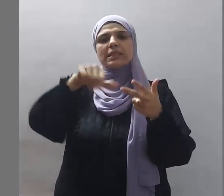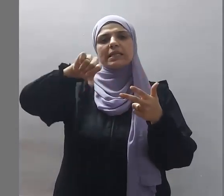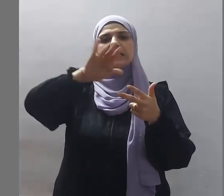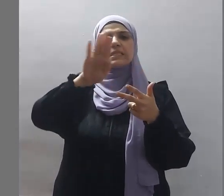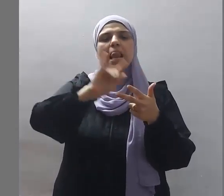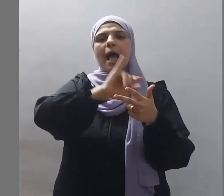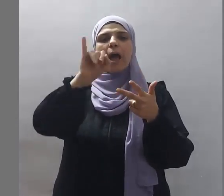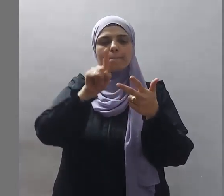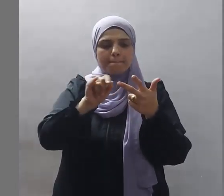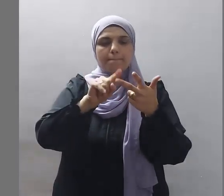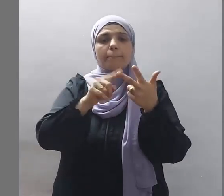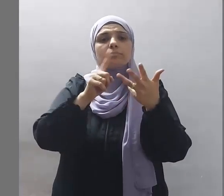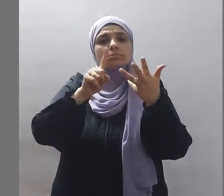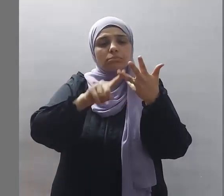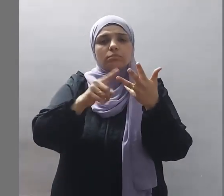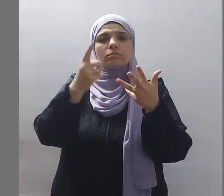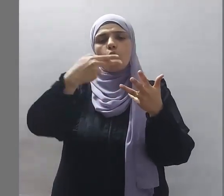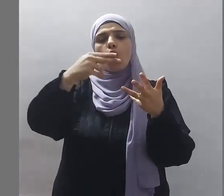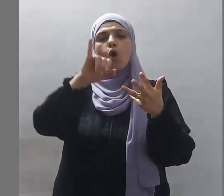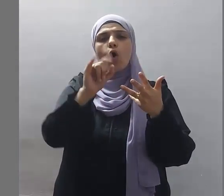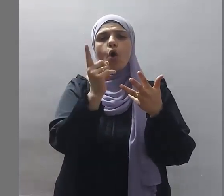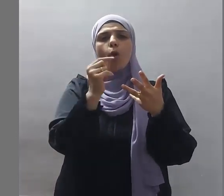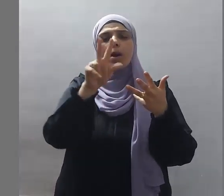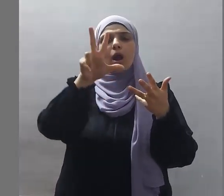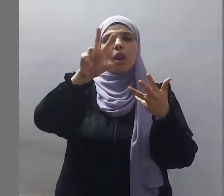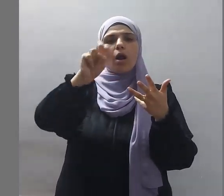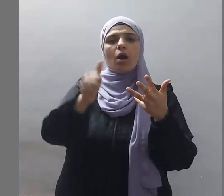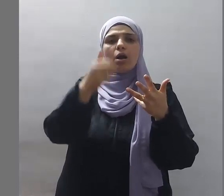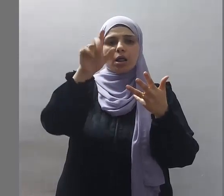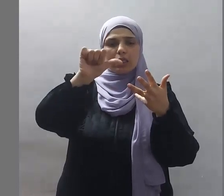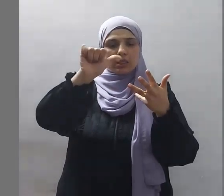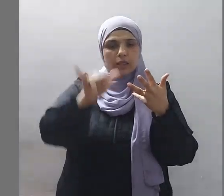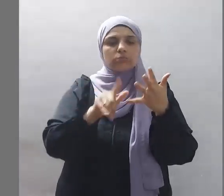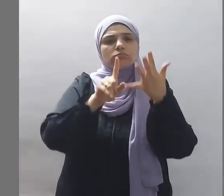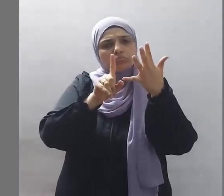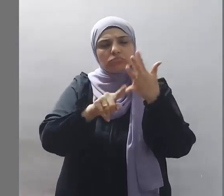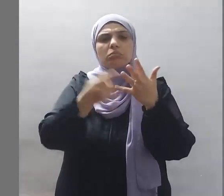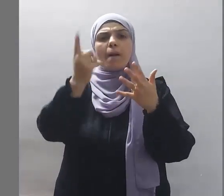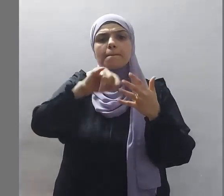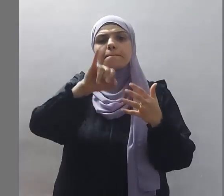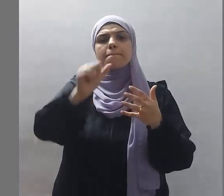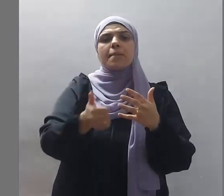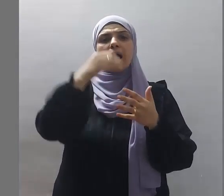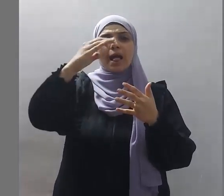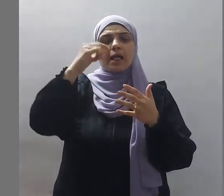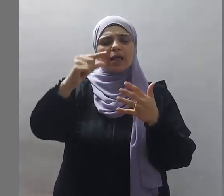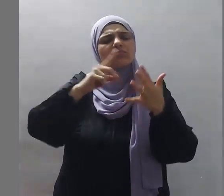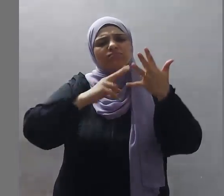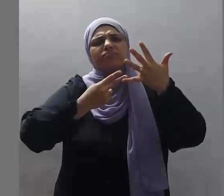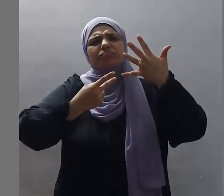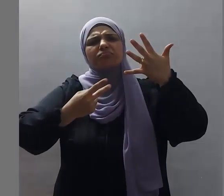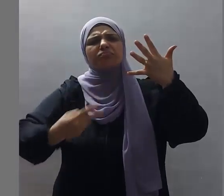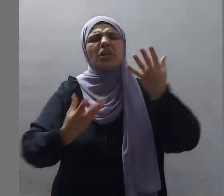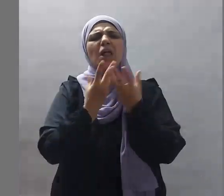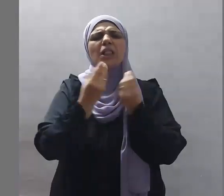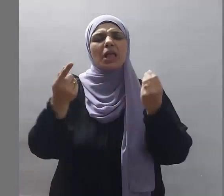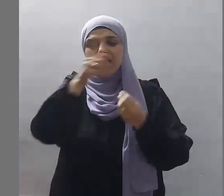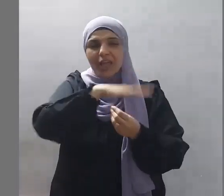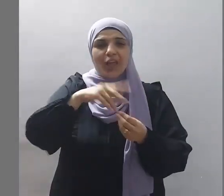مشهور، والشهيد عمر القاضي، والشهيد ماجد عبد الرازق، وغيرهم ممن سجلوا